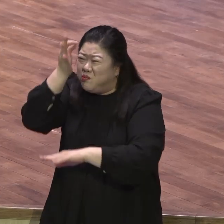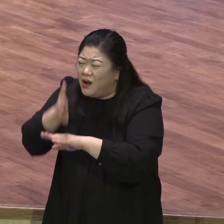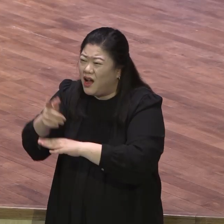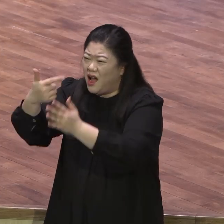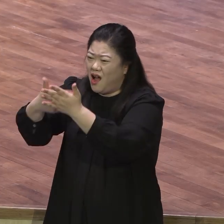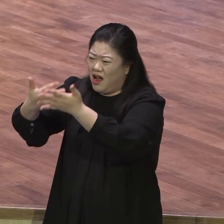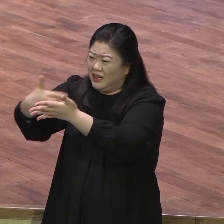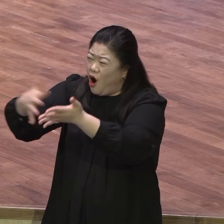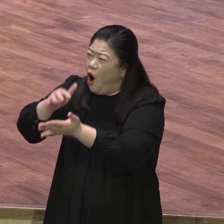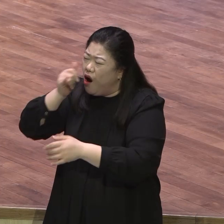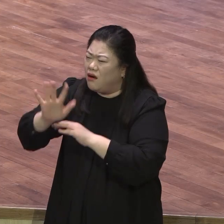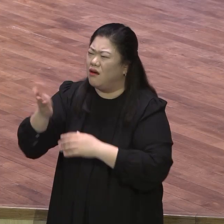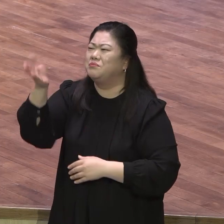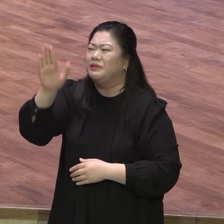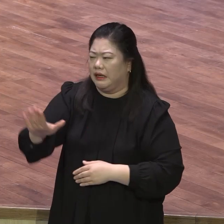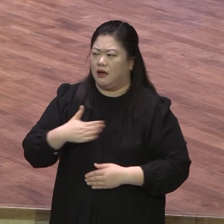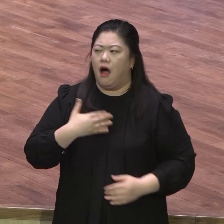바뀐 거예요.